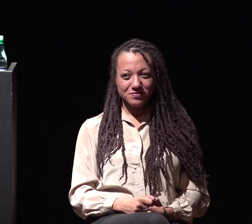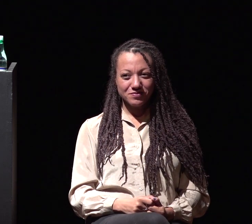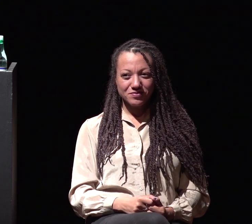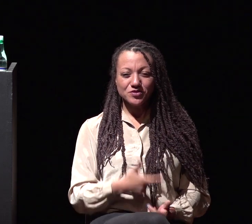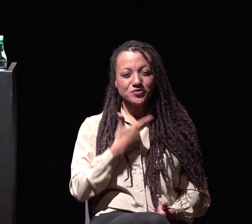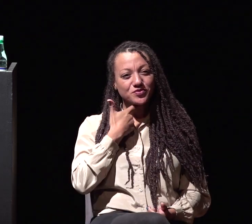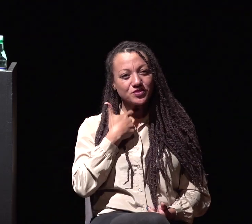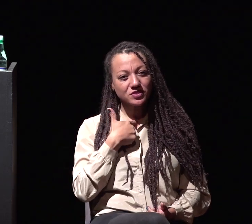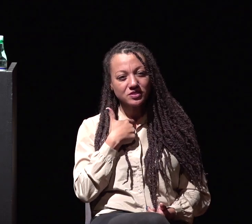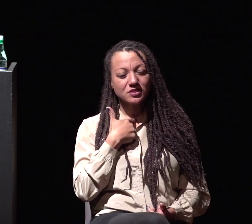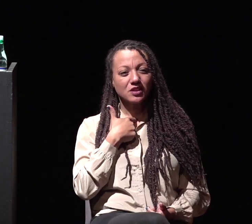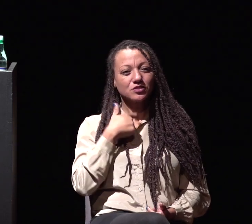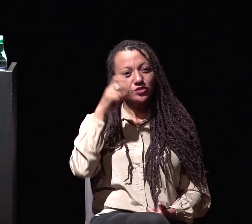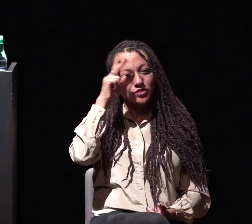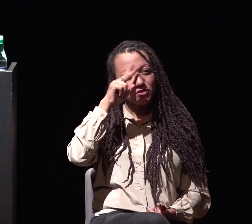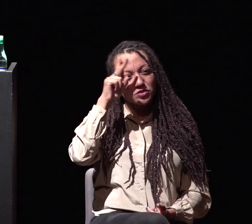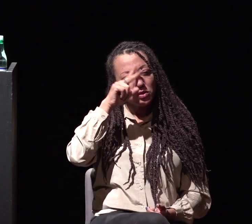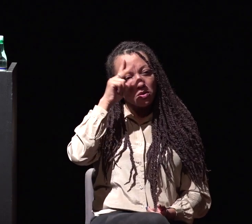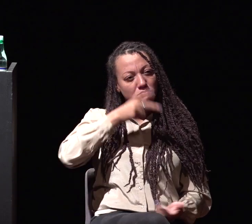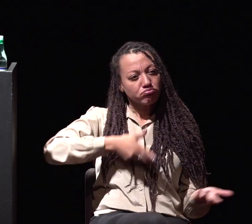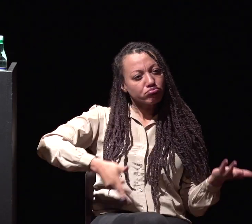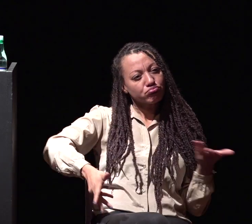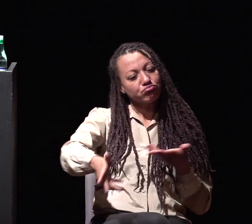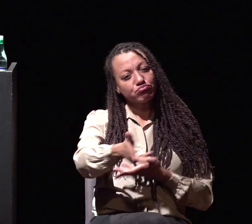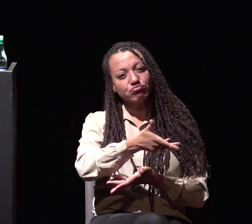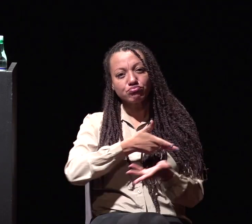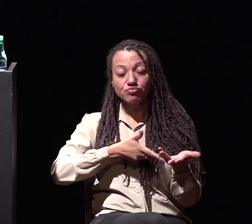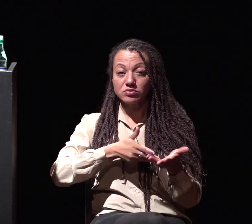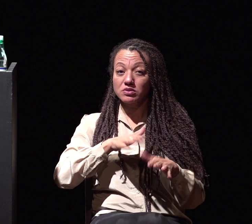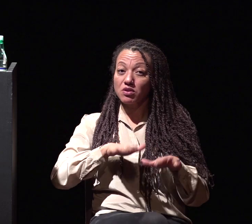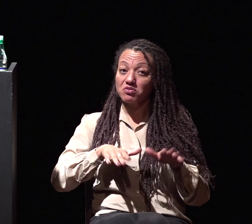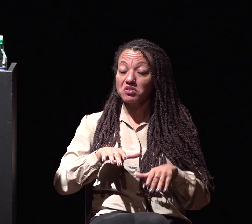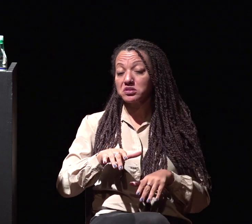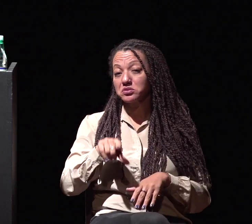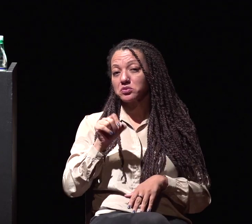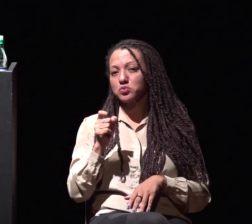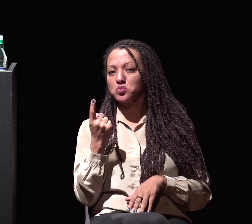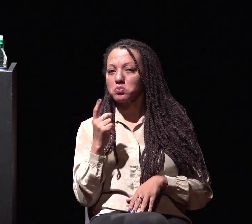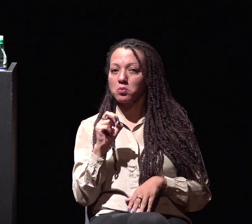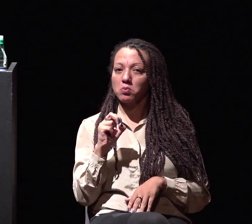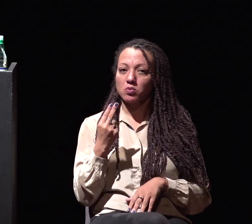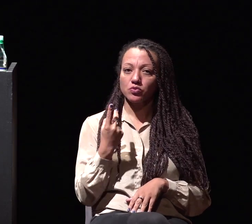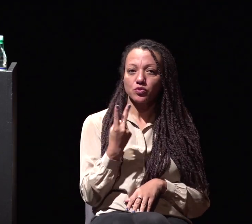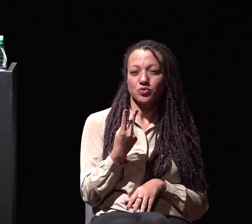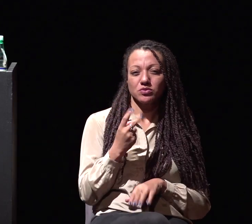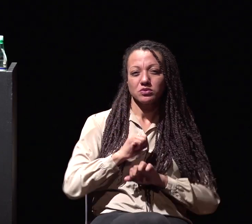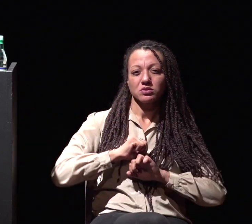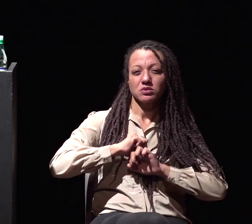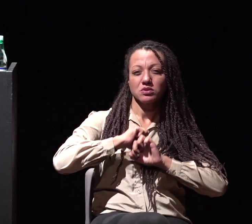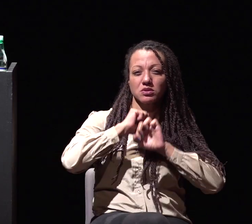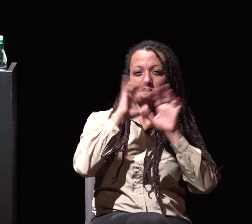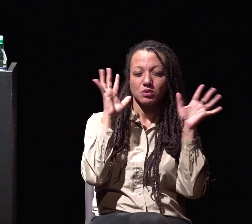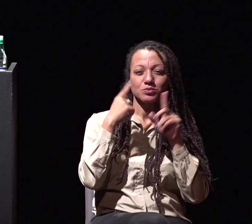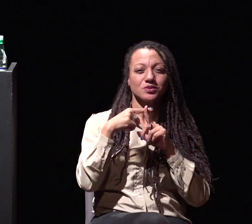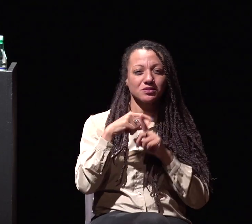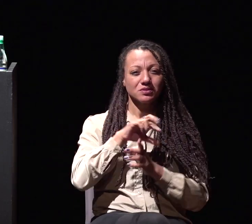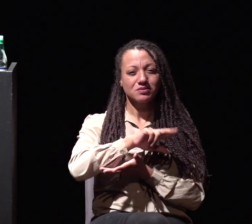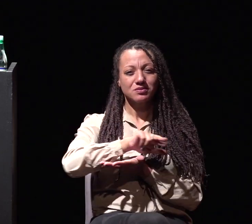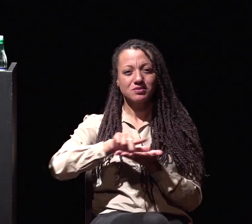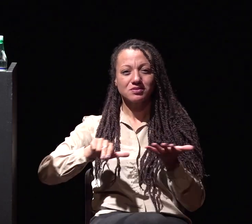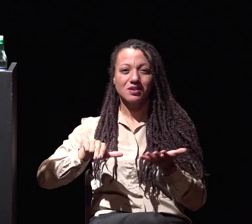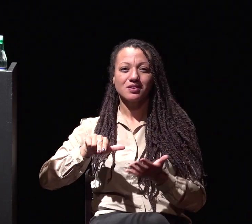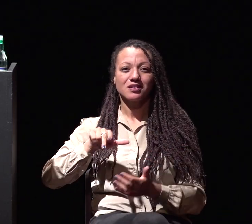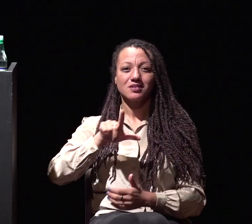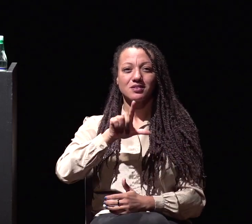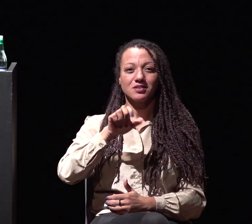compartilhar algumas histórias, e talvez uma história ou duas, que esclareçam algumas das lendas que